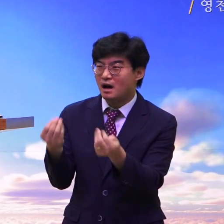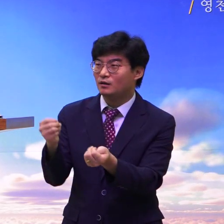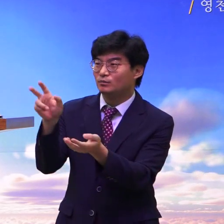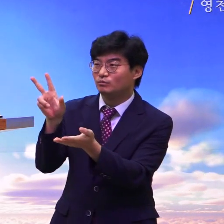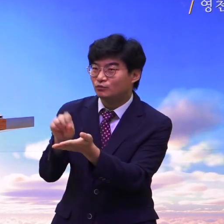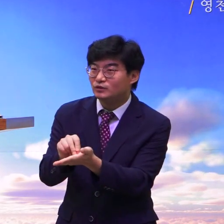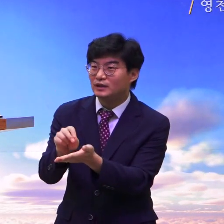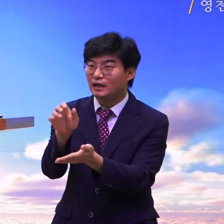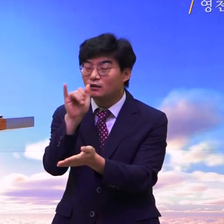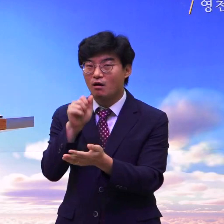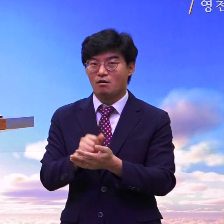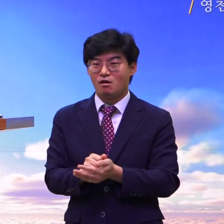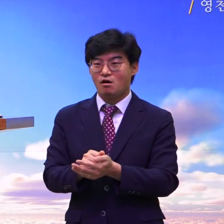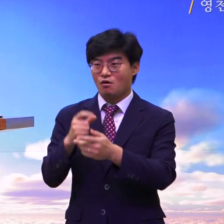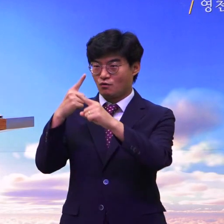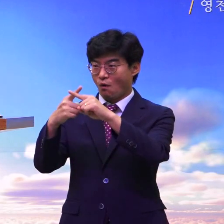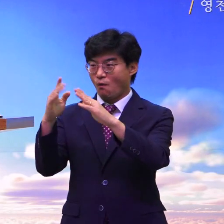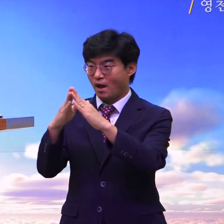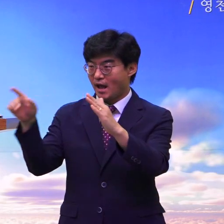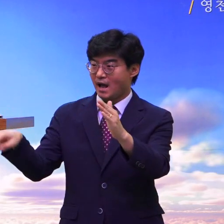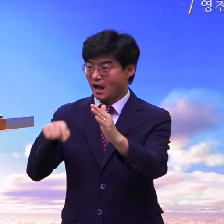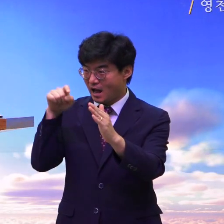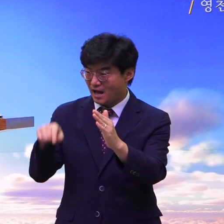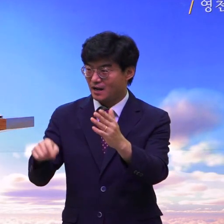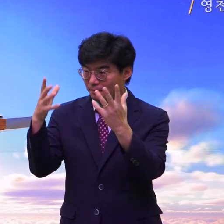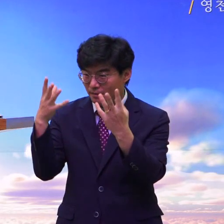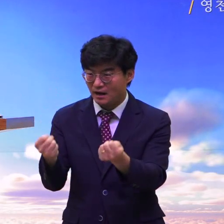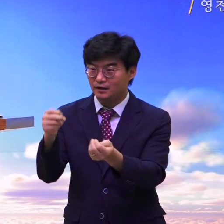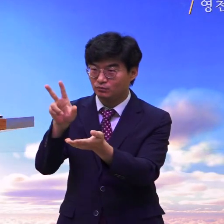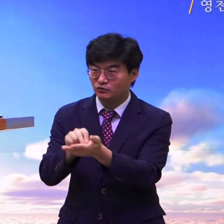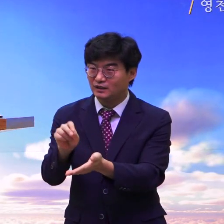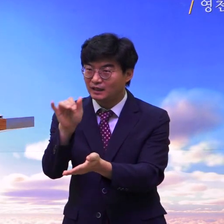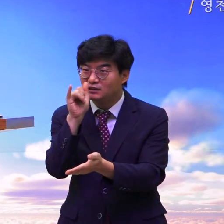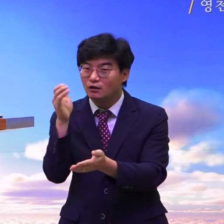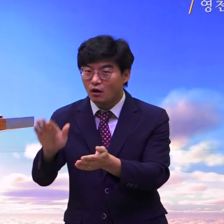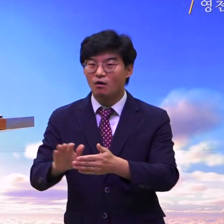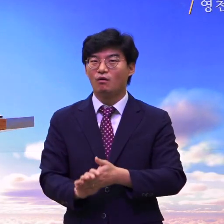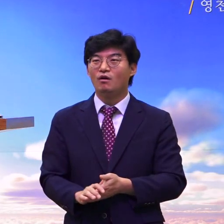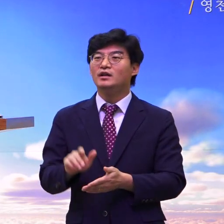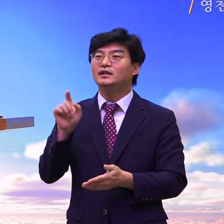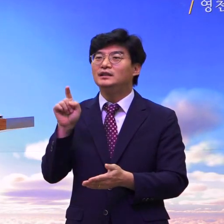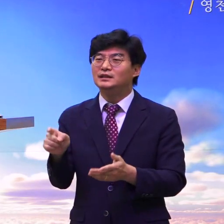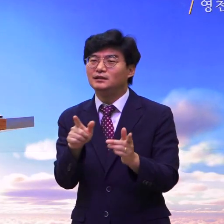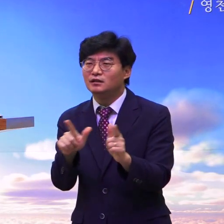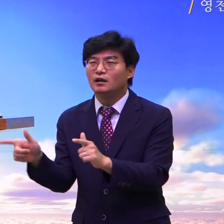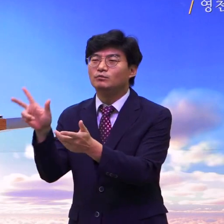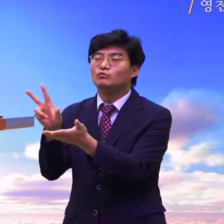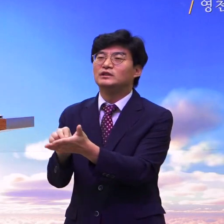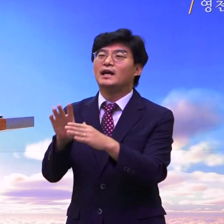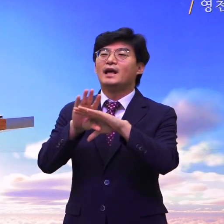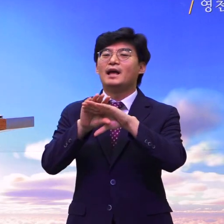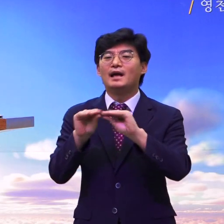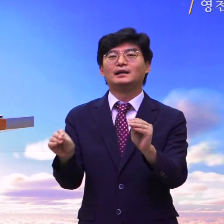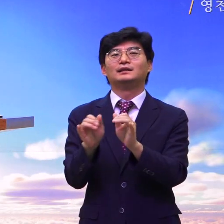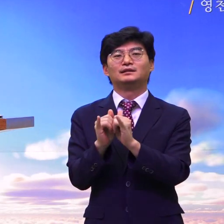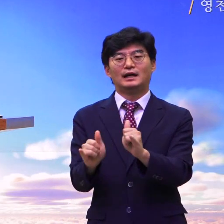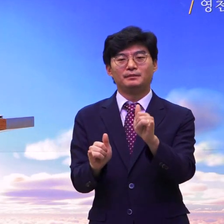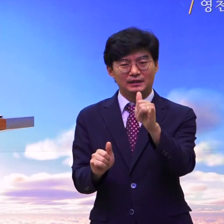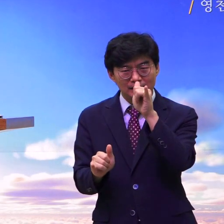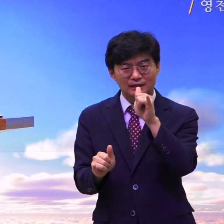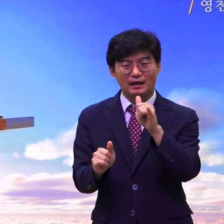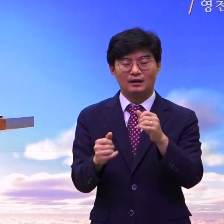교회나 성도에게 어떤 문제가 있을지라도 그 문제를 해결해 주신 분이 있다라고 믿었던 것입니다. 여러분, 그분이